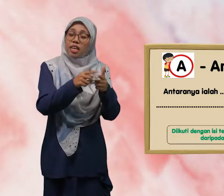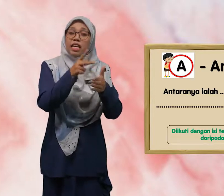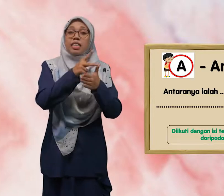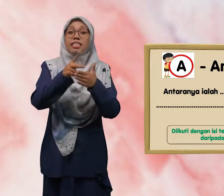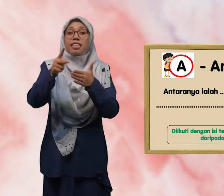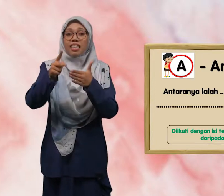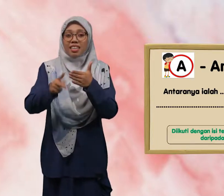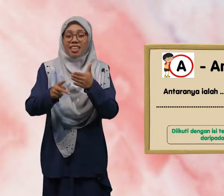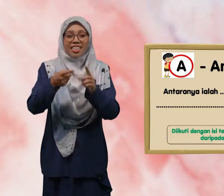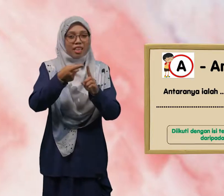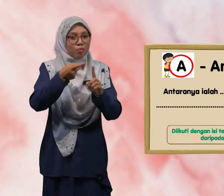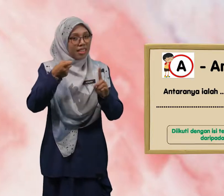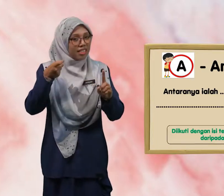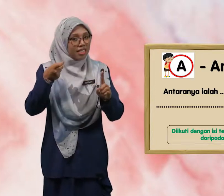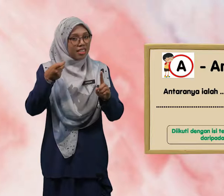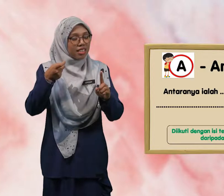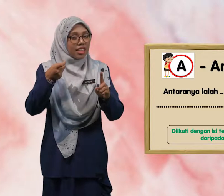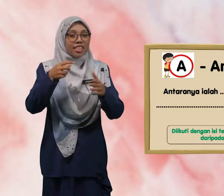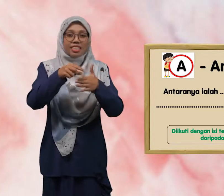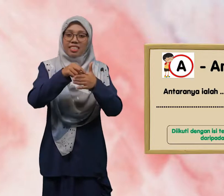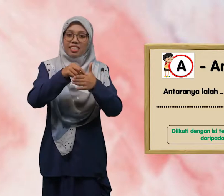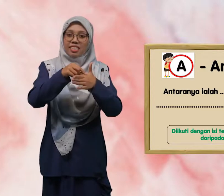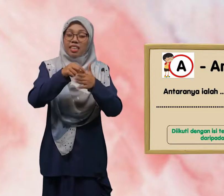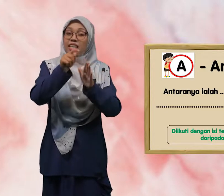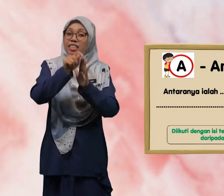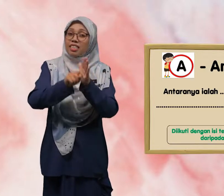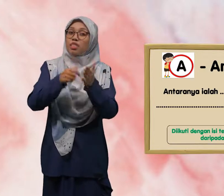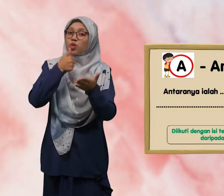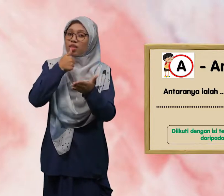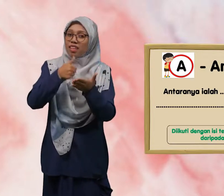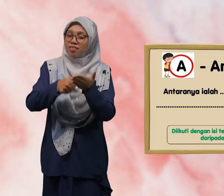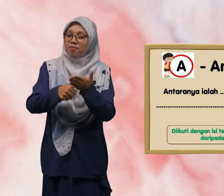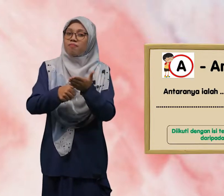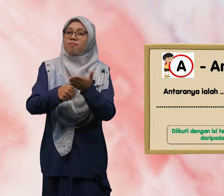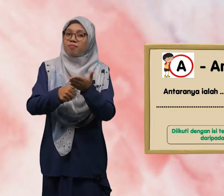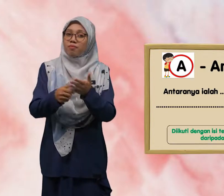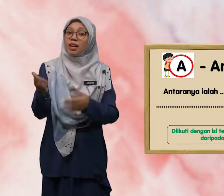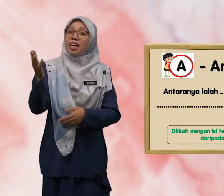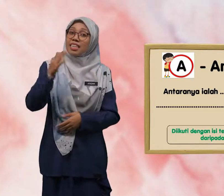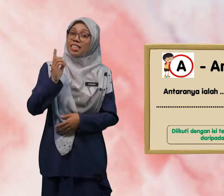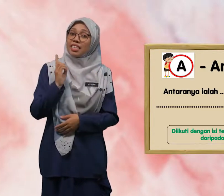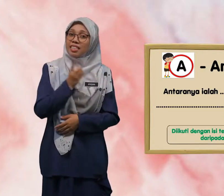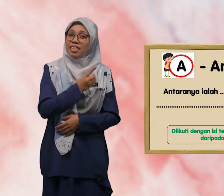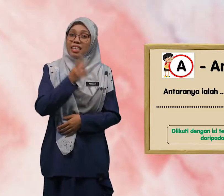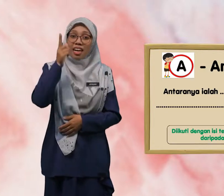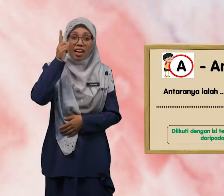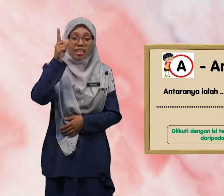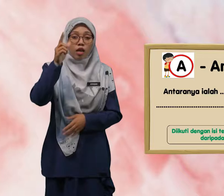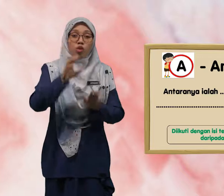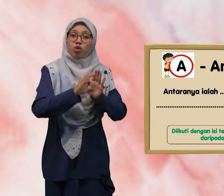desain daripada isi tersurat Mari kita lihat